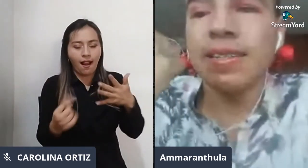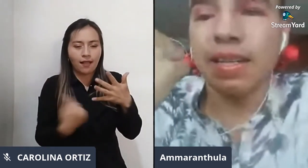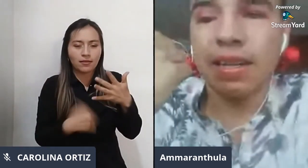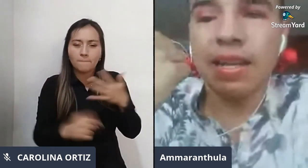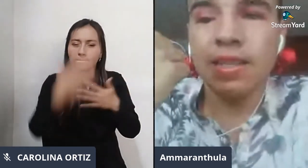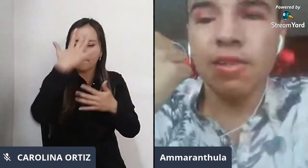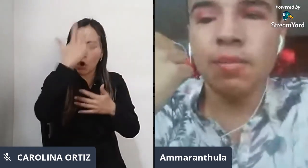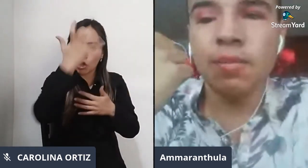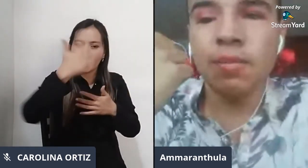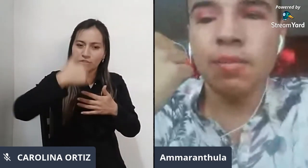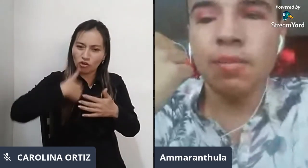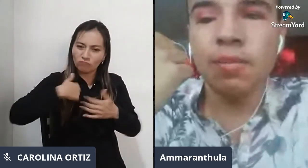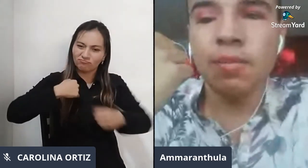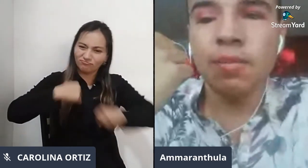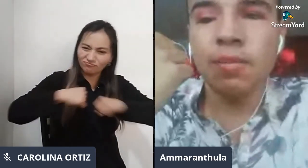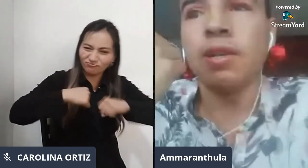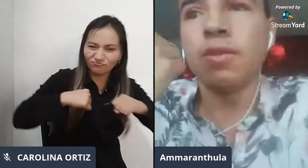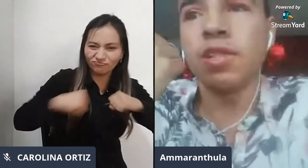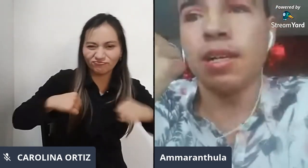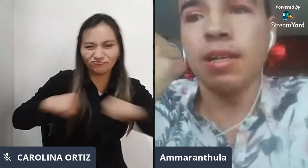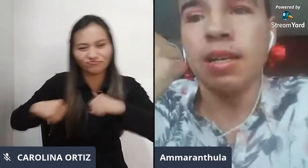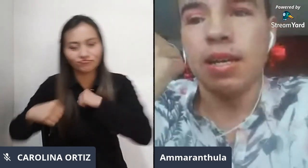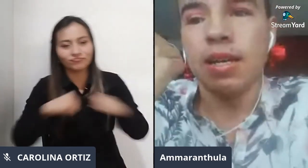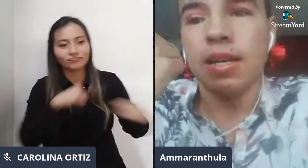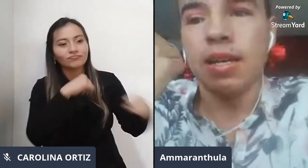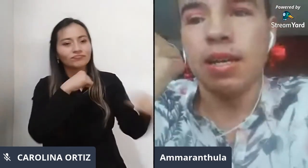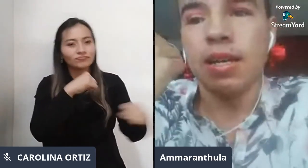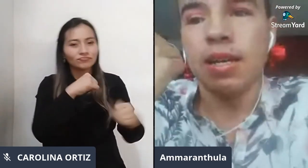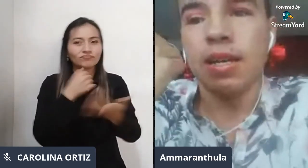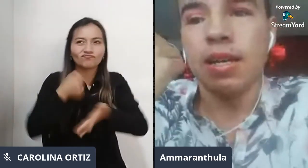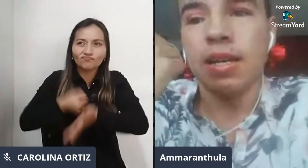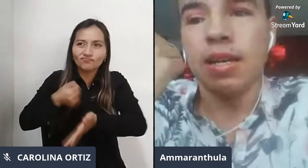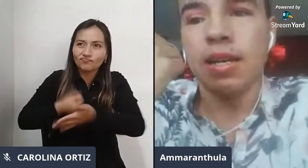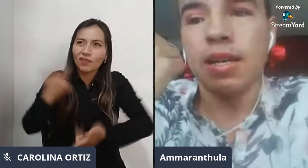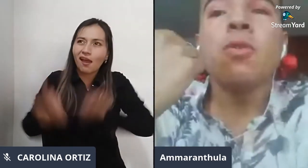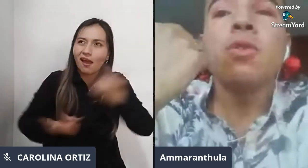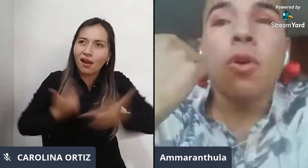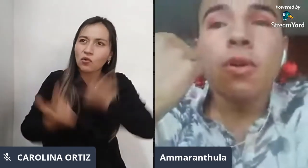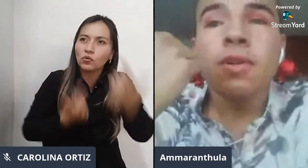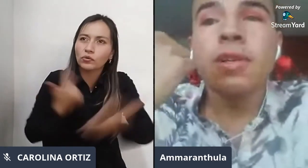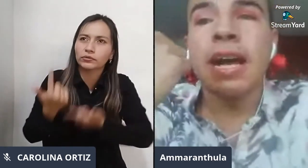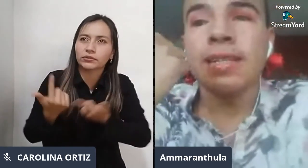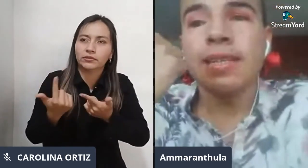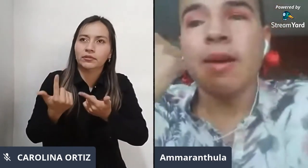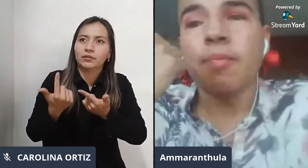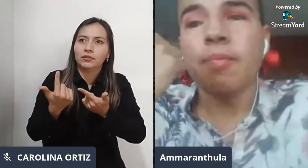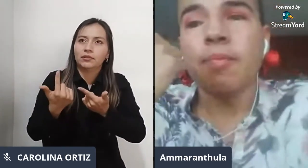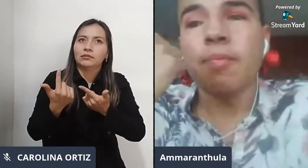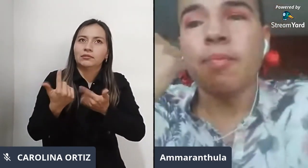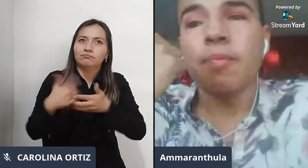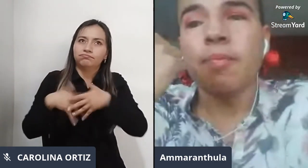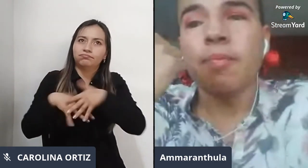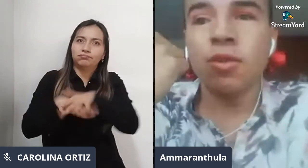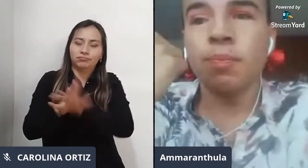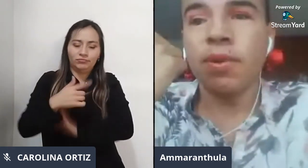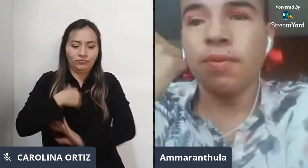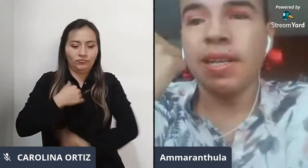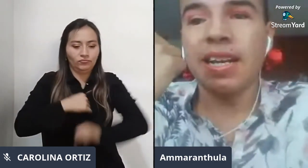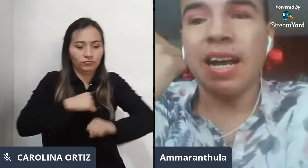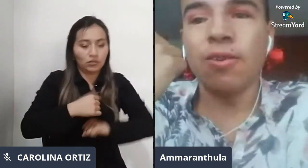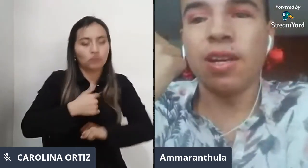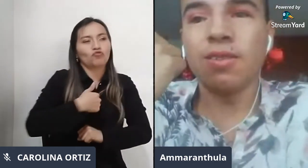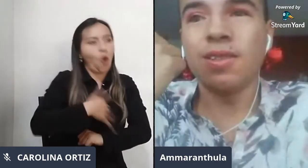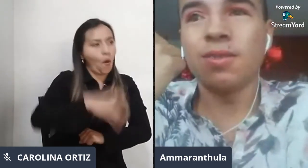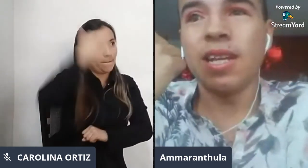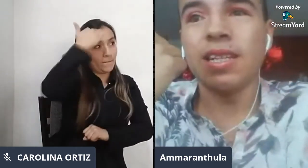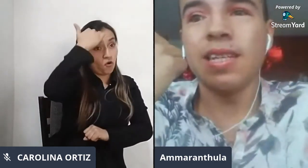hacer activismo, a propender por una lucha, pues que se matiza con todo lo que una hace también, porque entonces ahora soy profe, carajo,